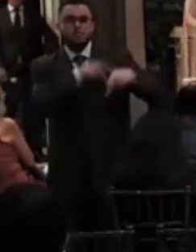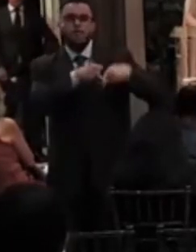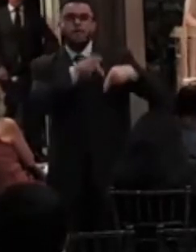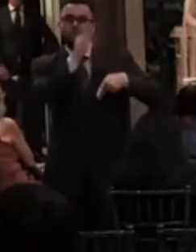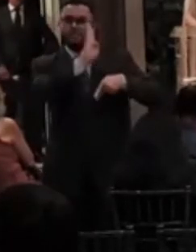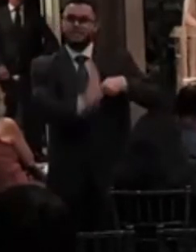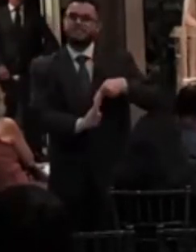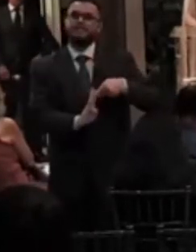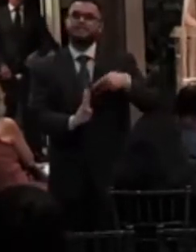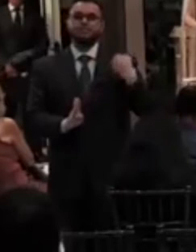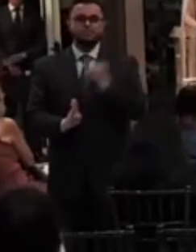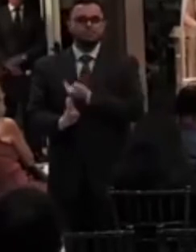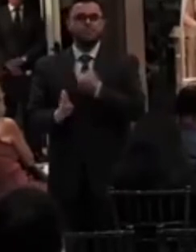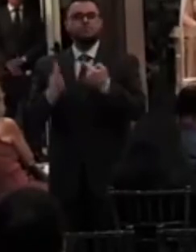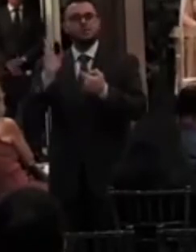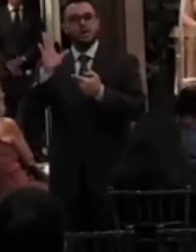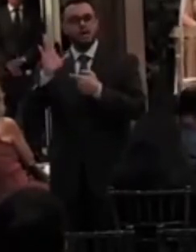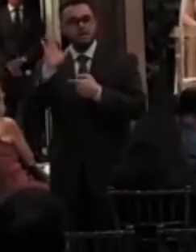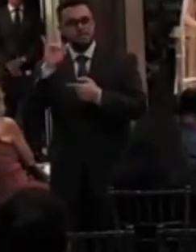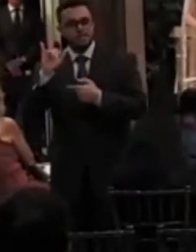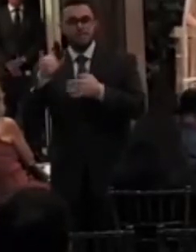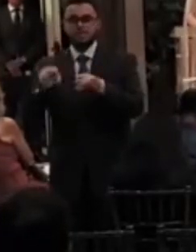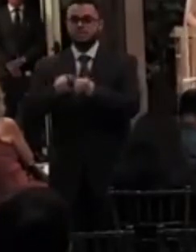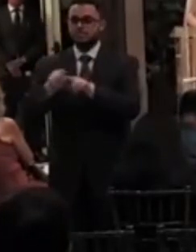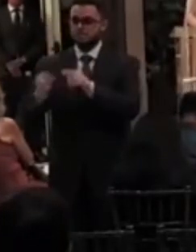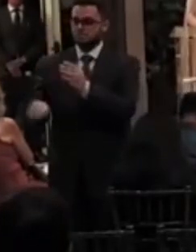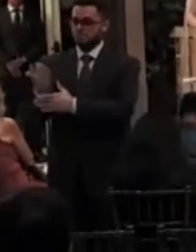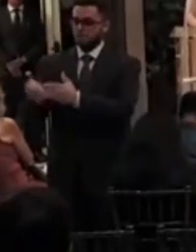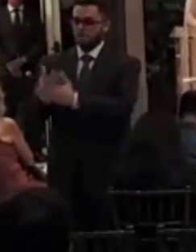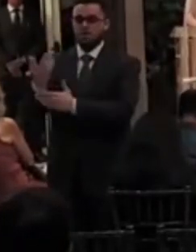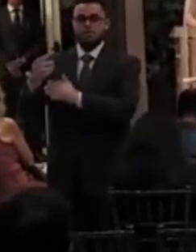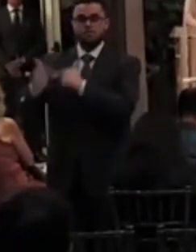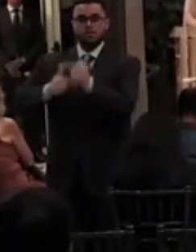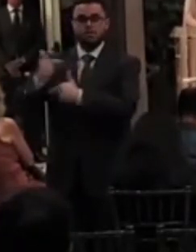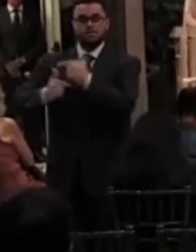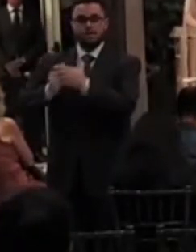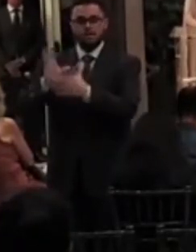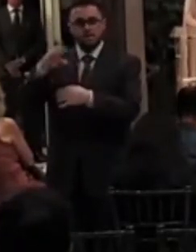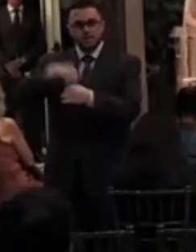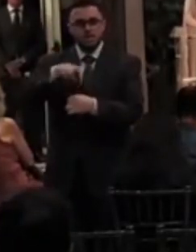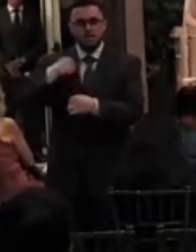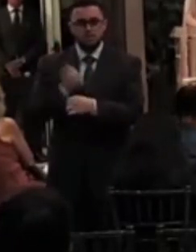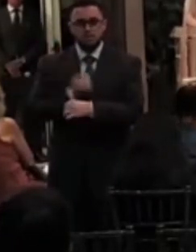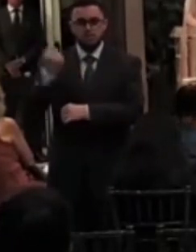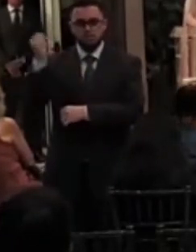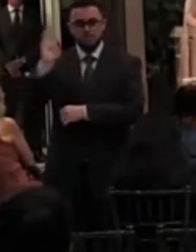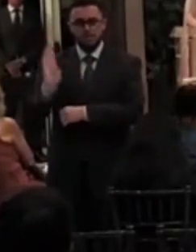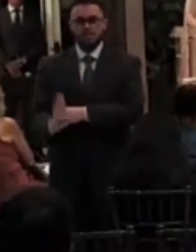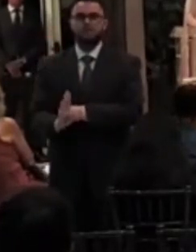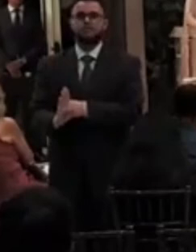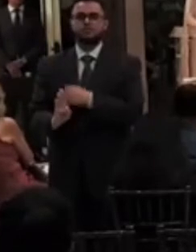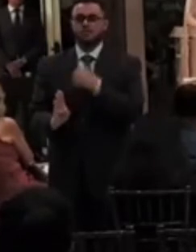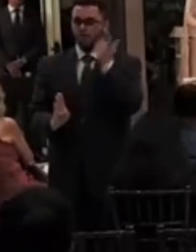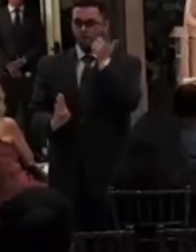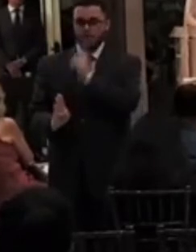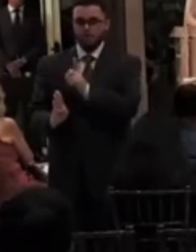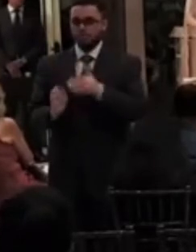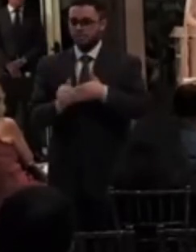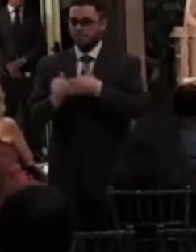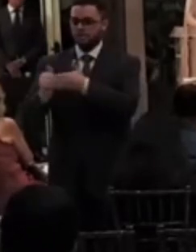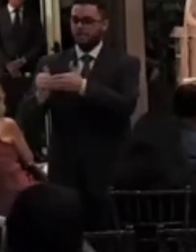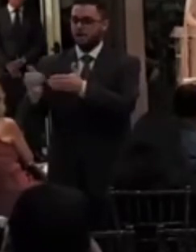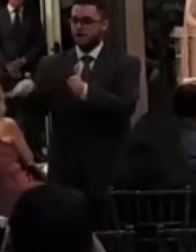Nossa produção científica e nosso exercício profissional, enraizados em nosso território, nos conduziram a esse